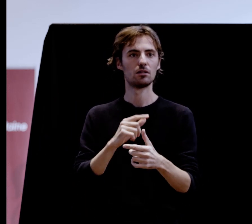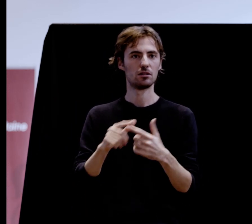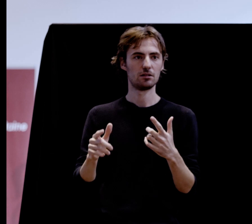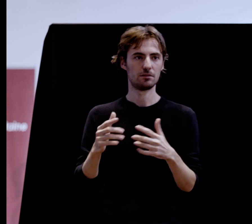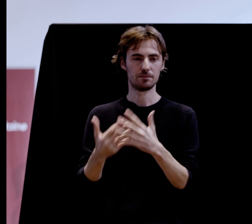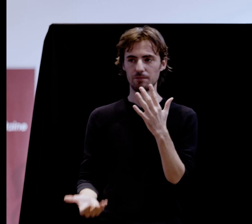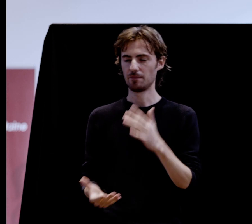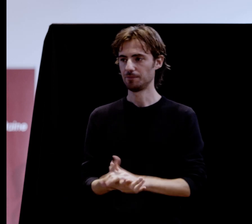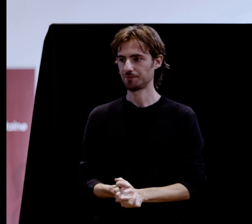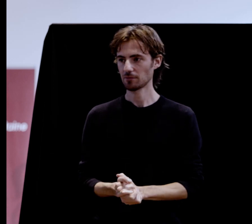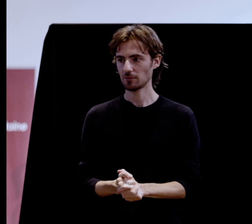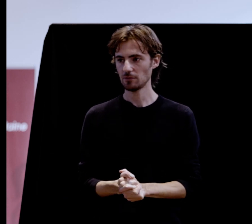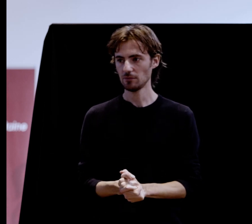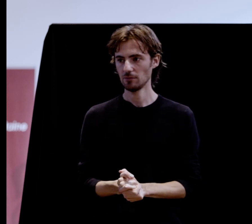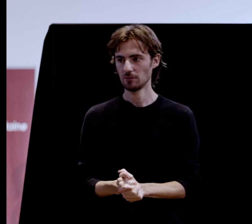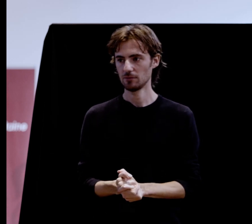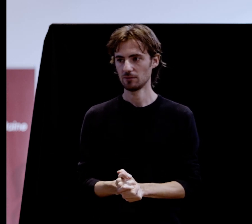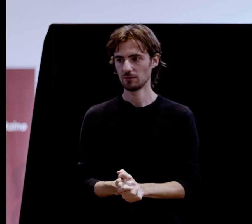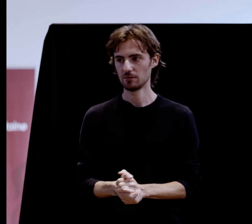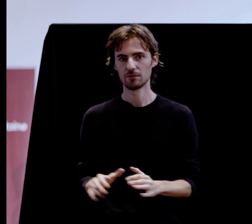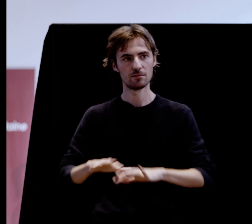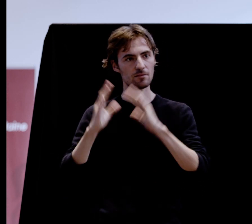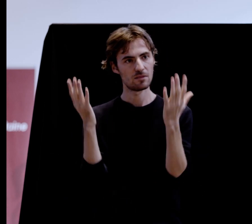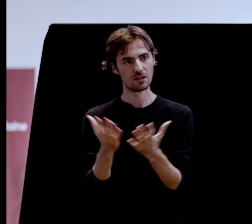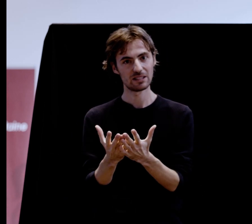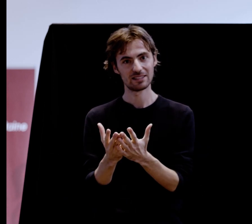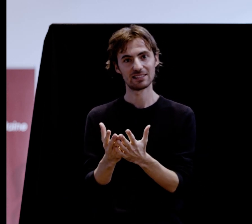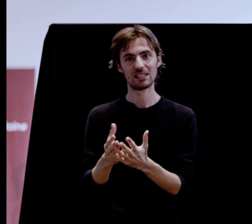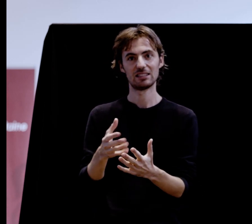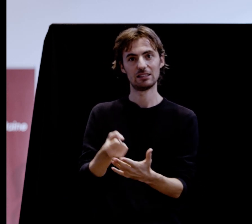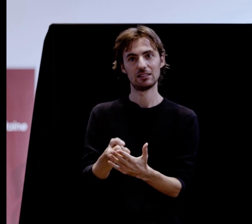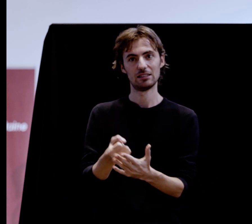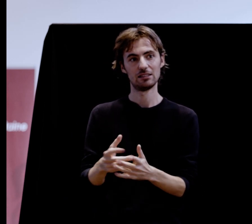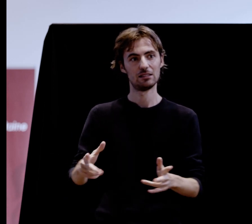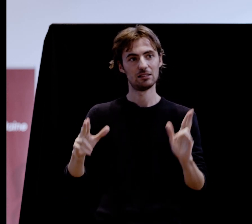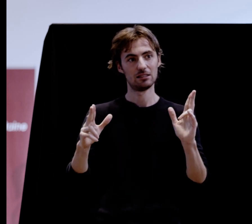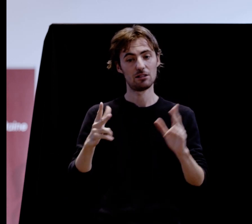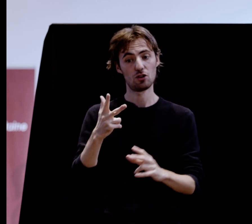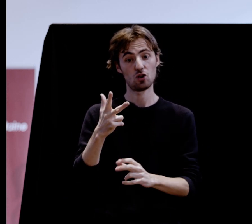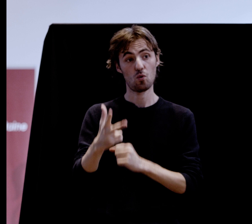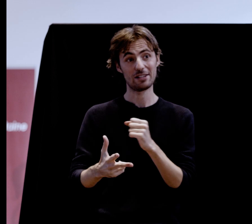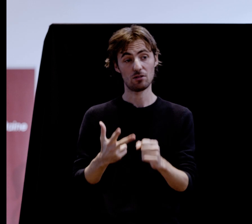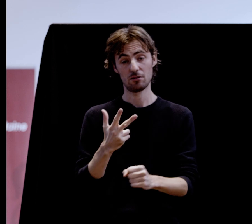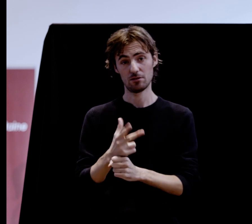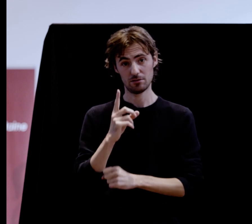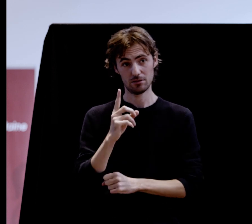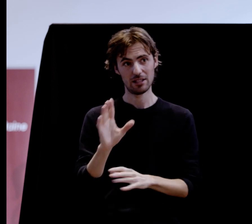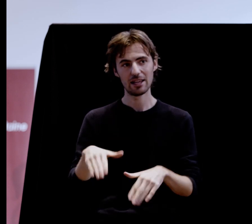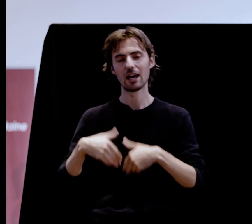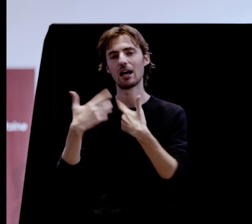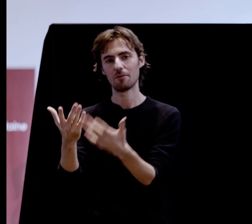secondaires. Et ce traitement est donné pendant au moins 3 ans, et après, on a des